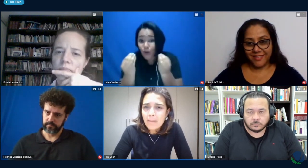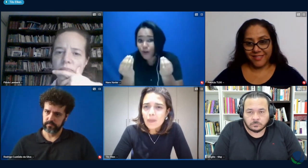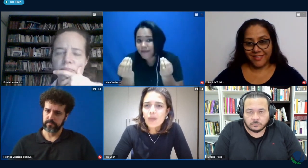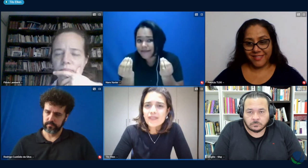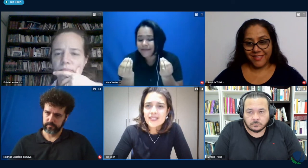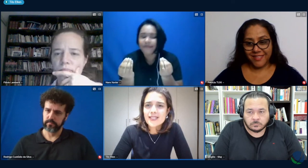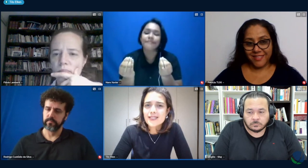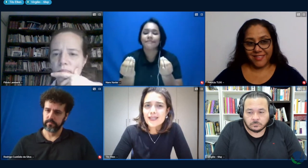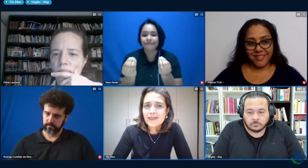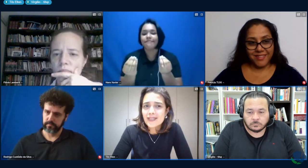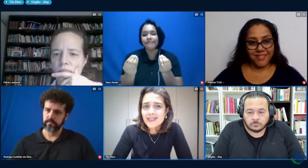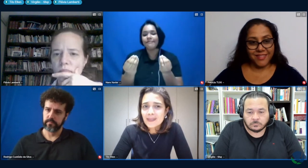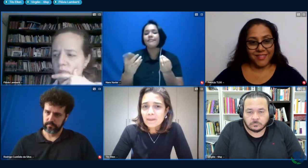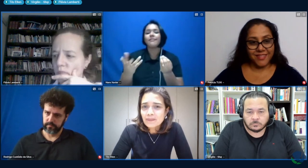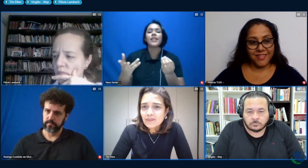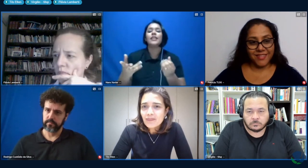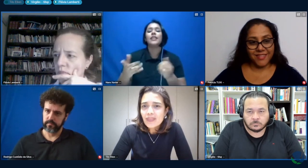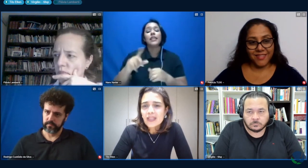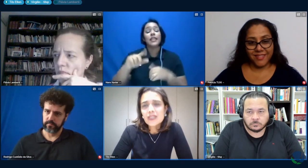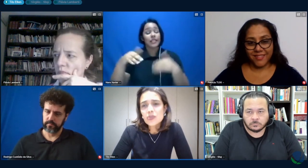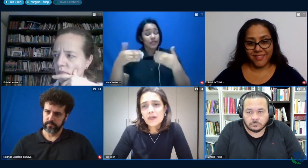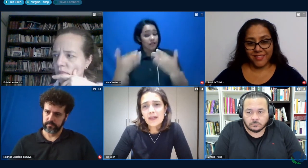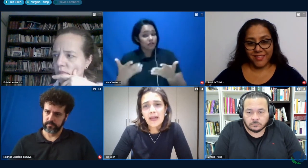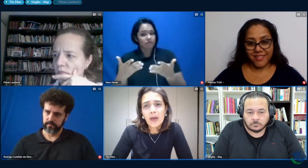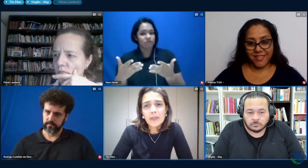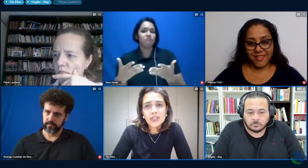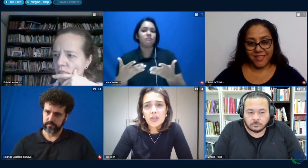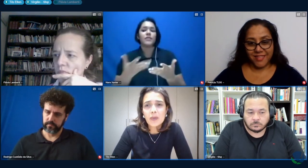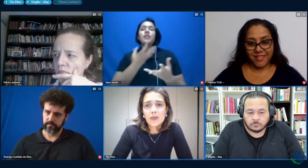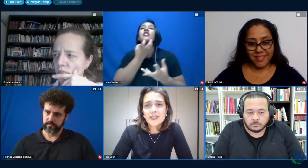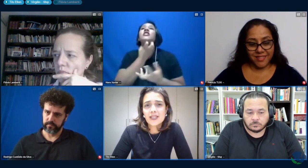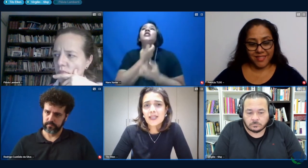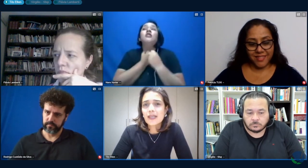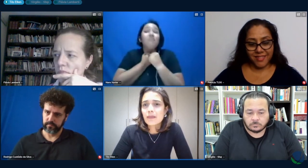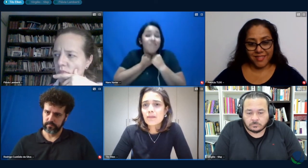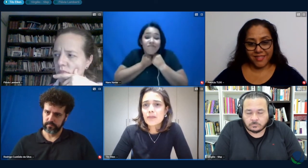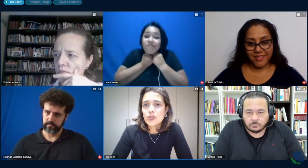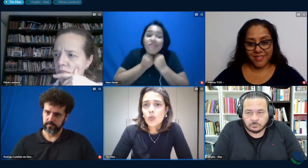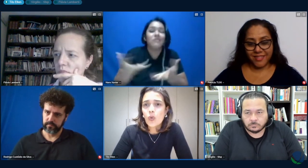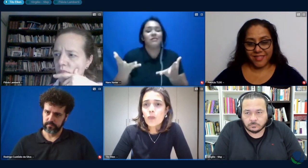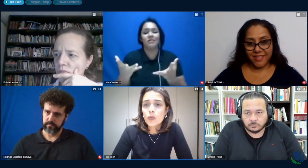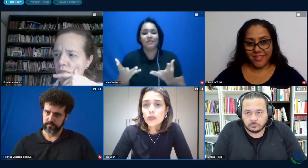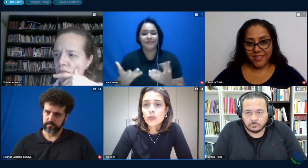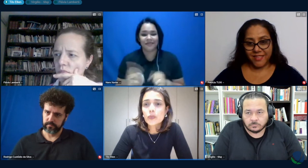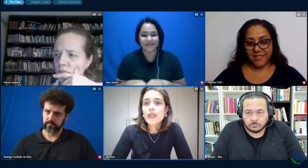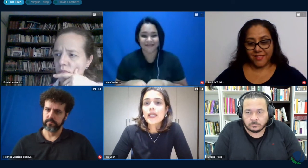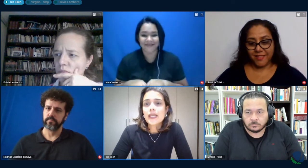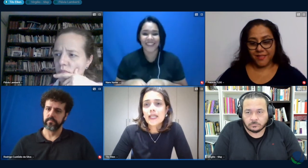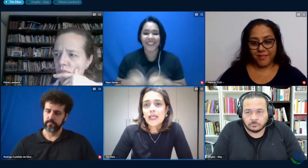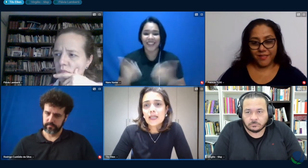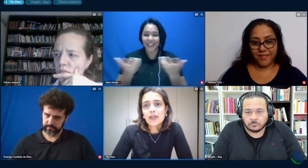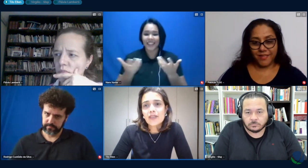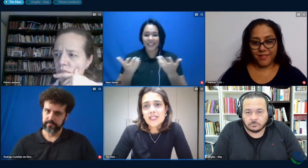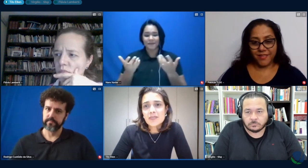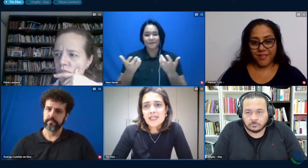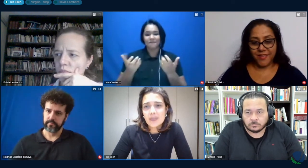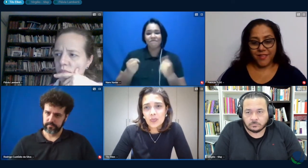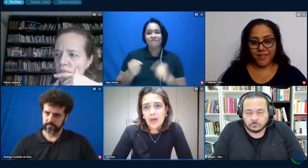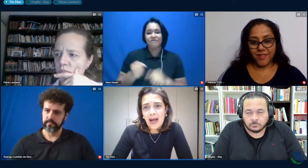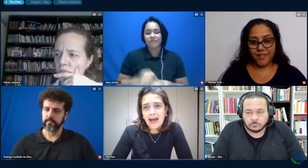há provas acessíveis? Isso realmente é uma coisa que me chocou muito, e